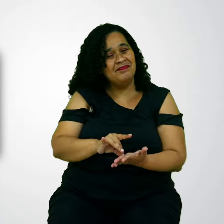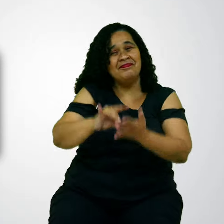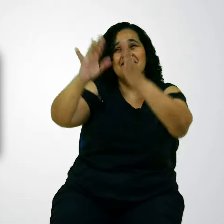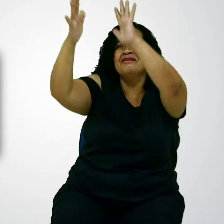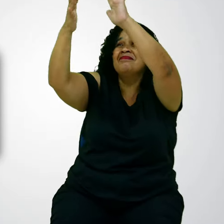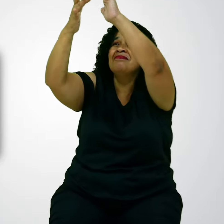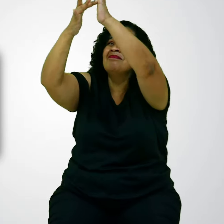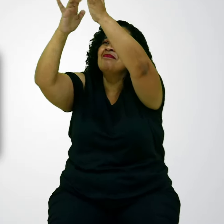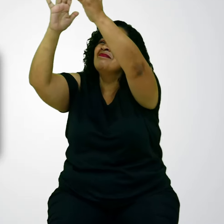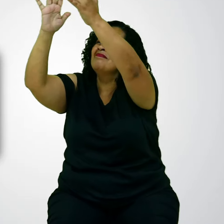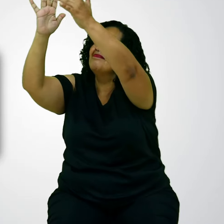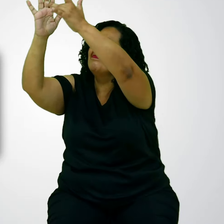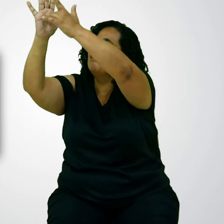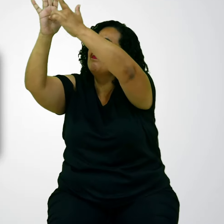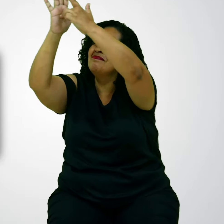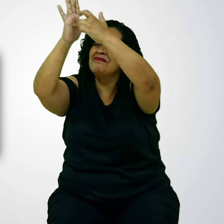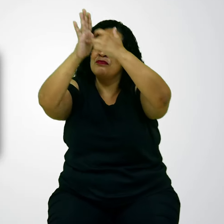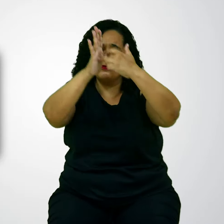presente em